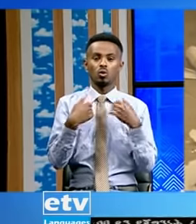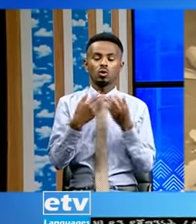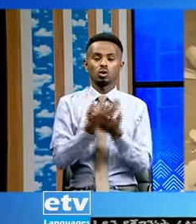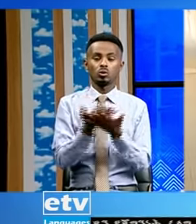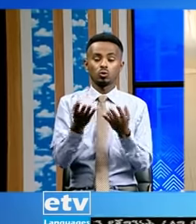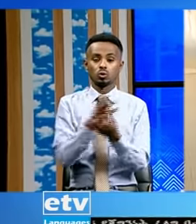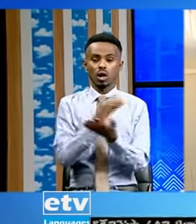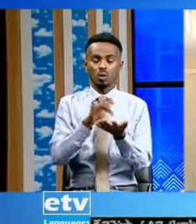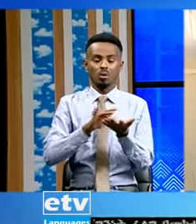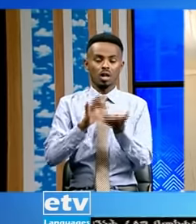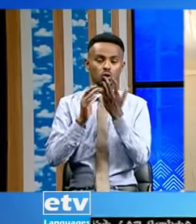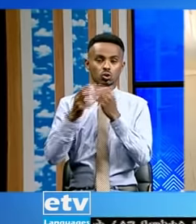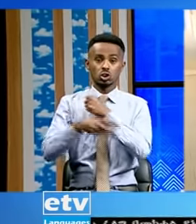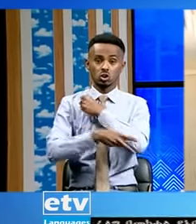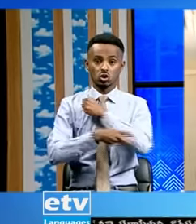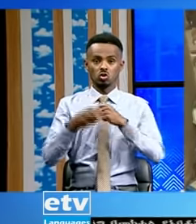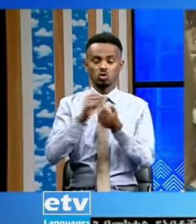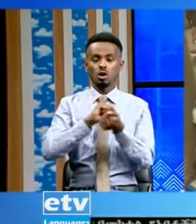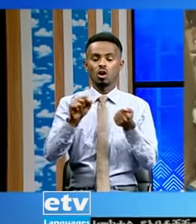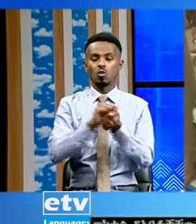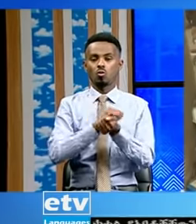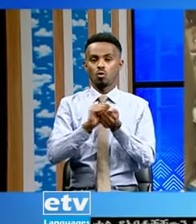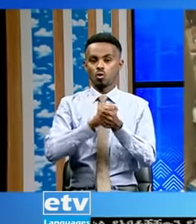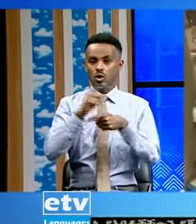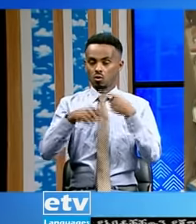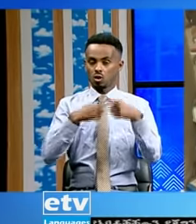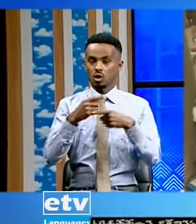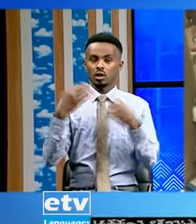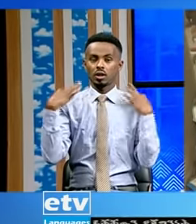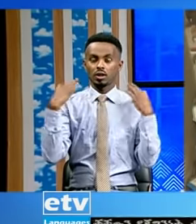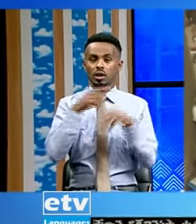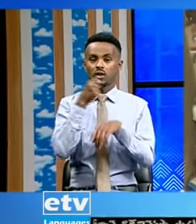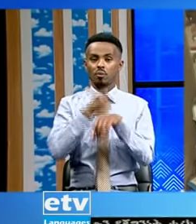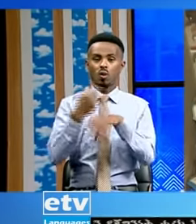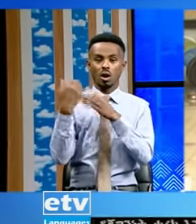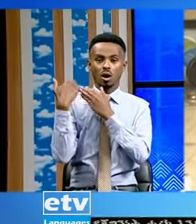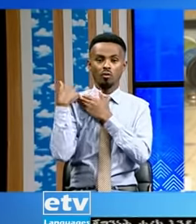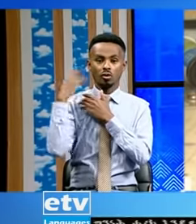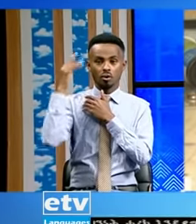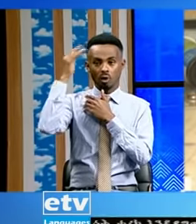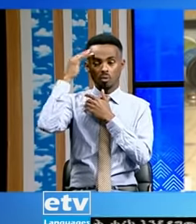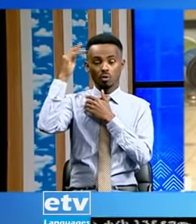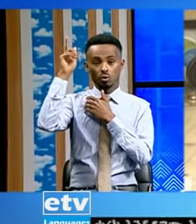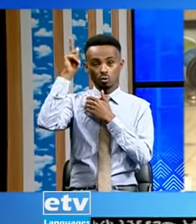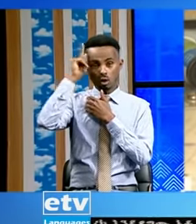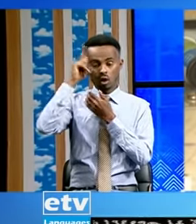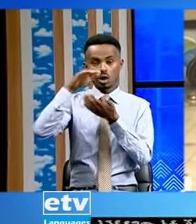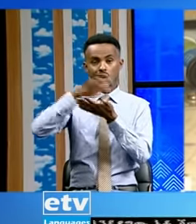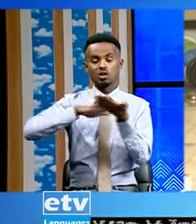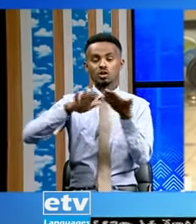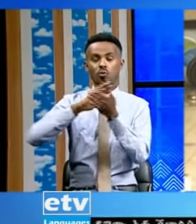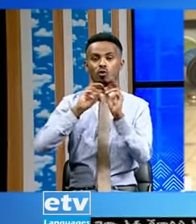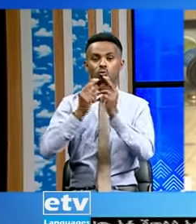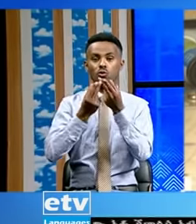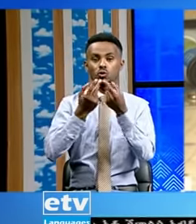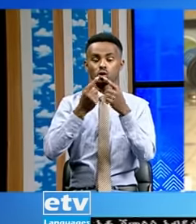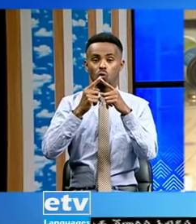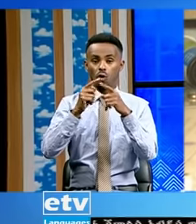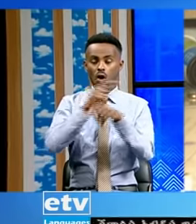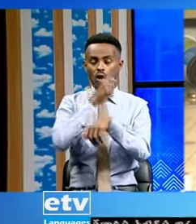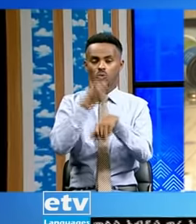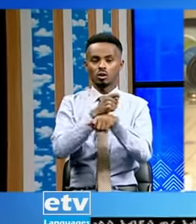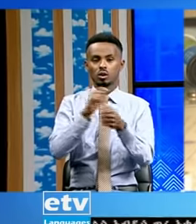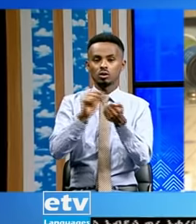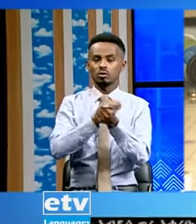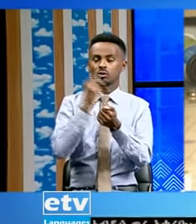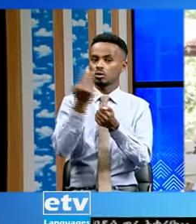ንብረቶችንና መድኃኒቶችን ዘርፎና አውድሞ ሄዷል። የጤና ጣቢያው ኃላፊ መሐመድ ኖሬ አሸባሪ ቡድኑ ተቋሙን ከጥቅም